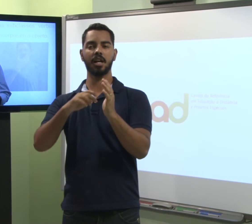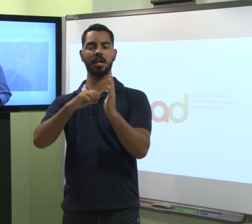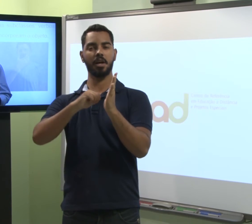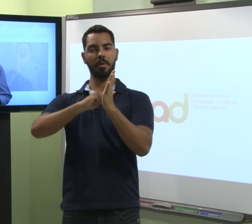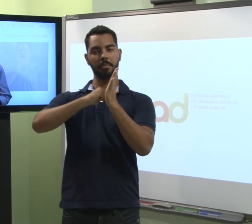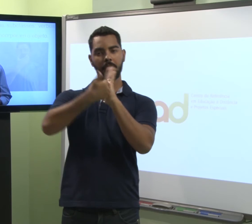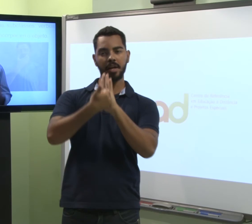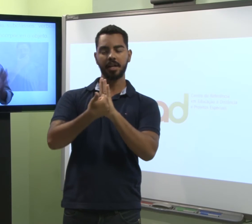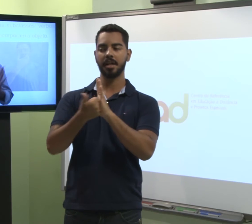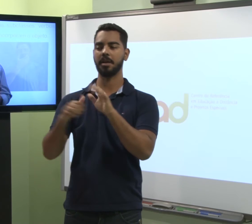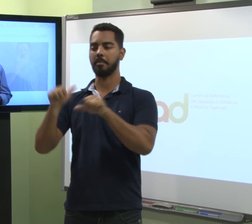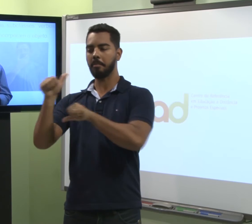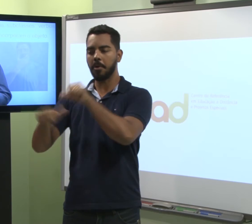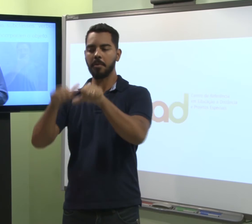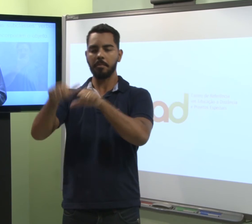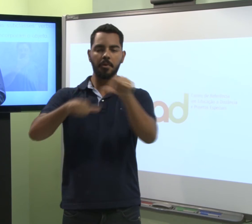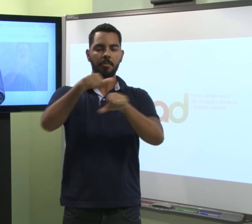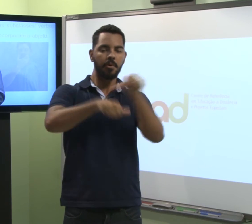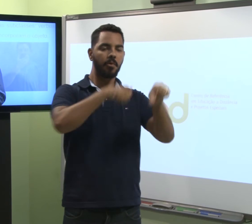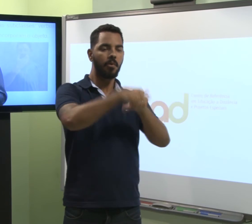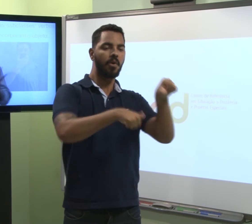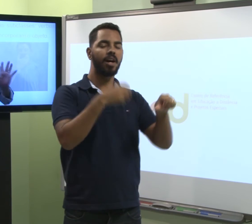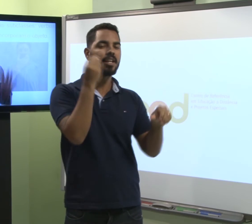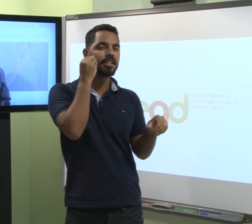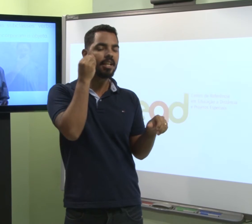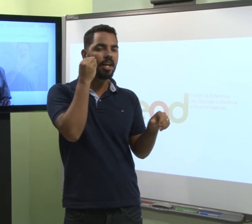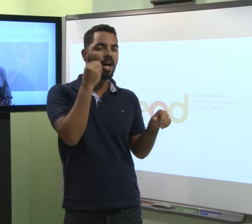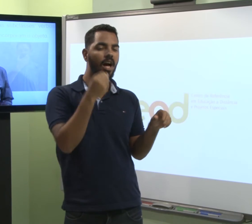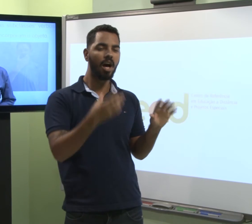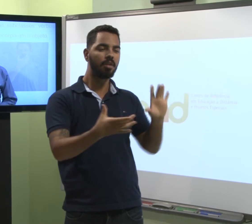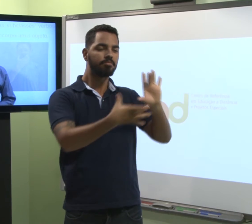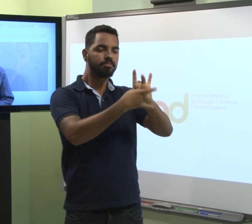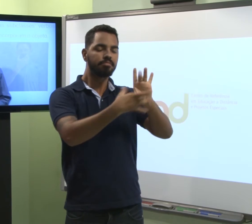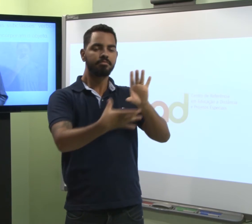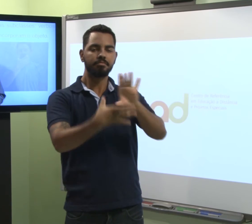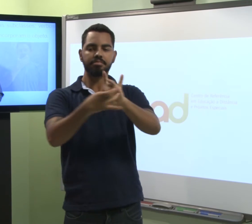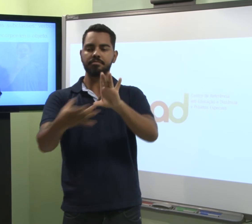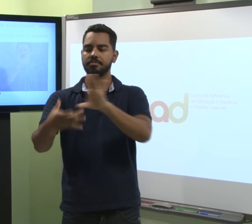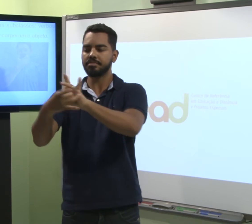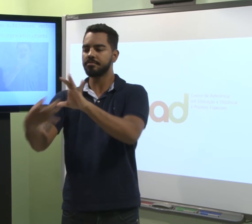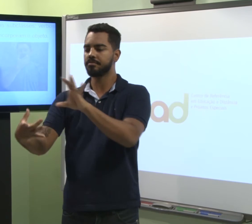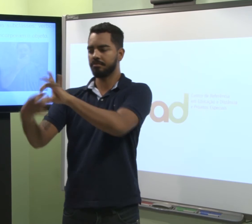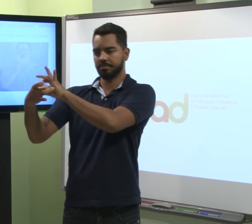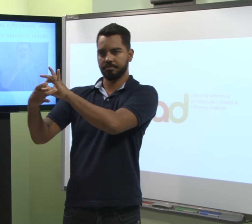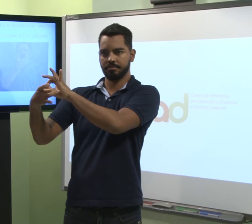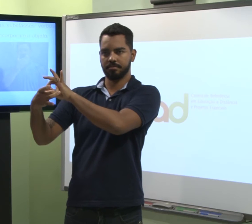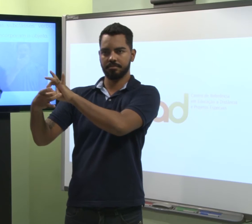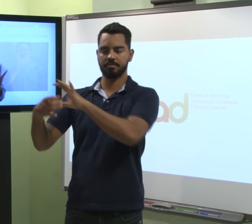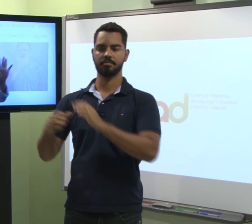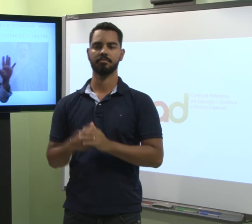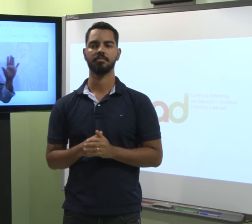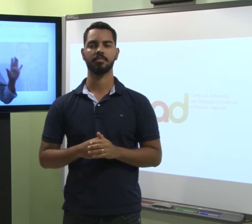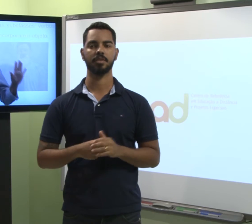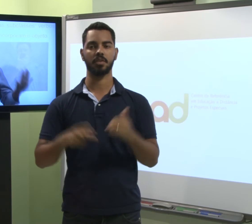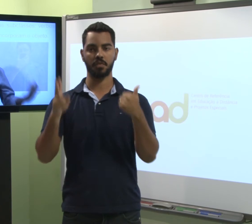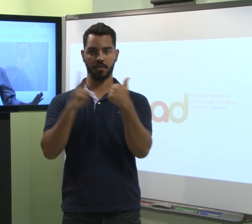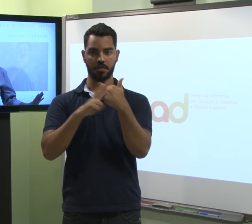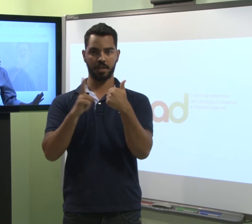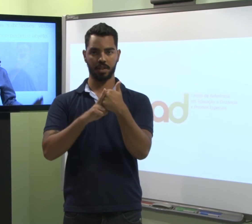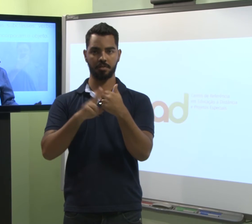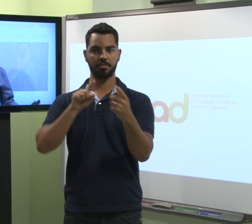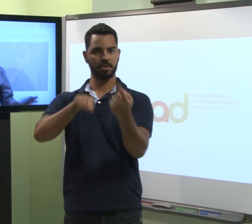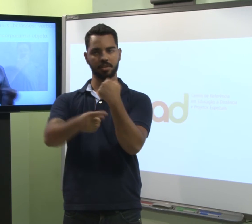especificar informações relativas a um determinado argumento. O verbo não direcional incorpora